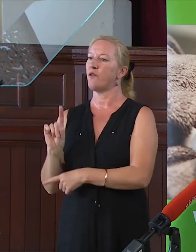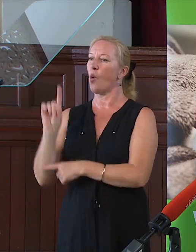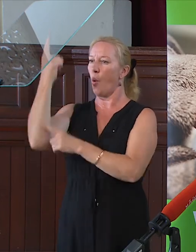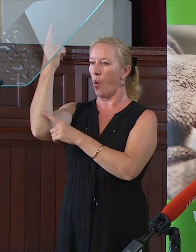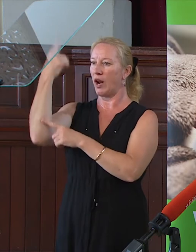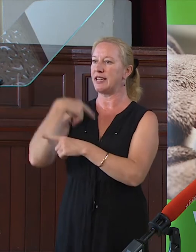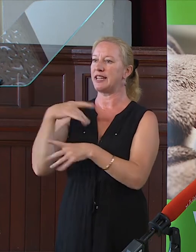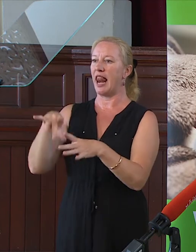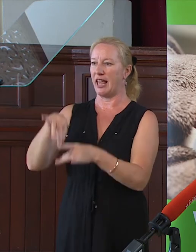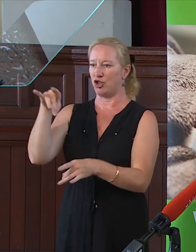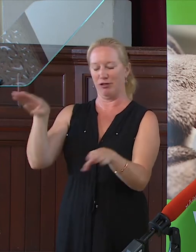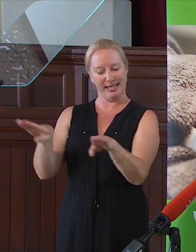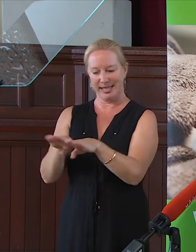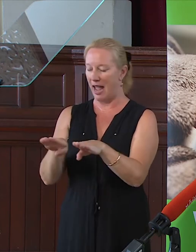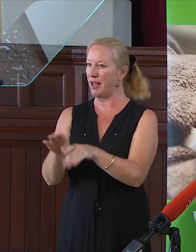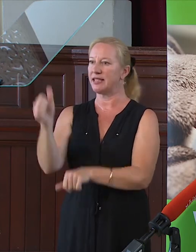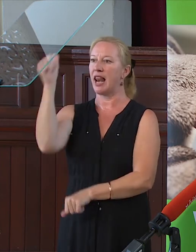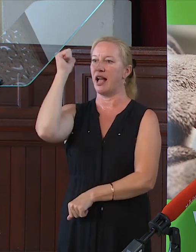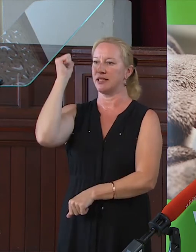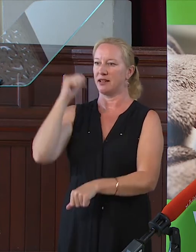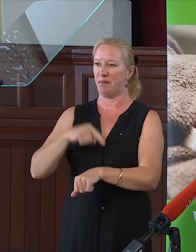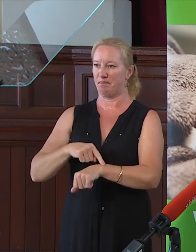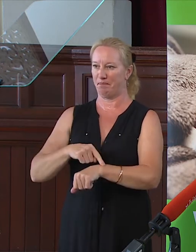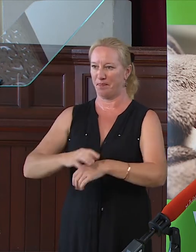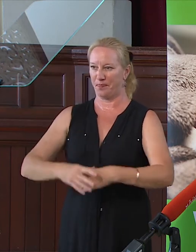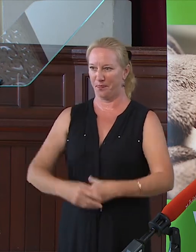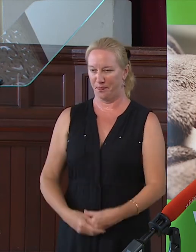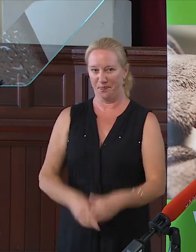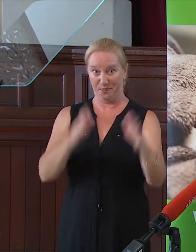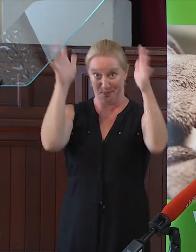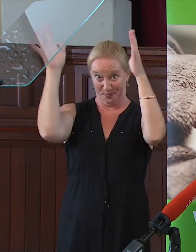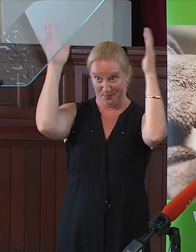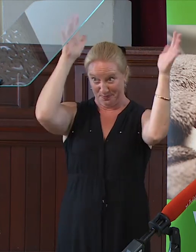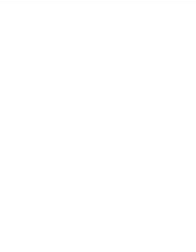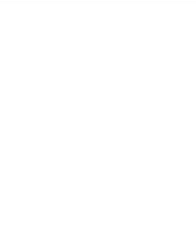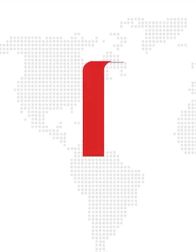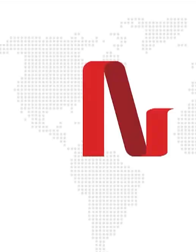que este partido buscará en la campaña un debate honesto